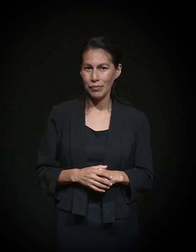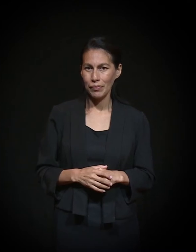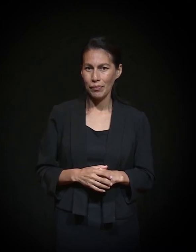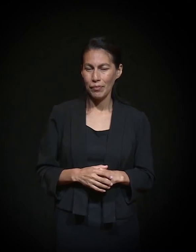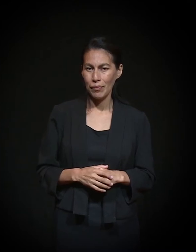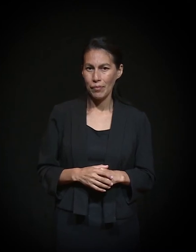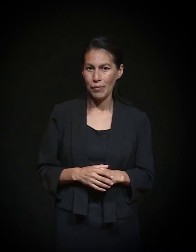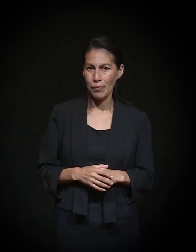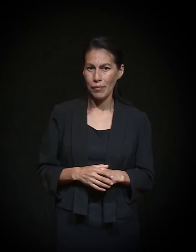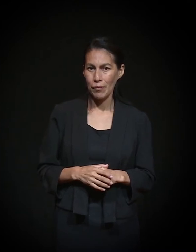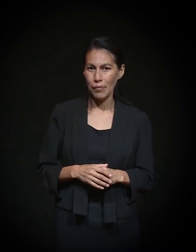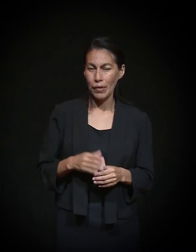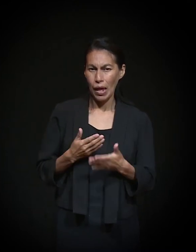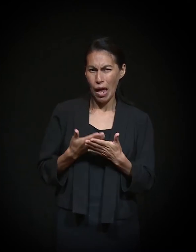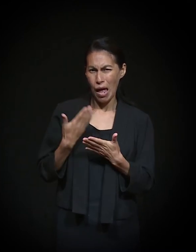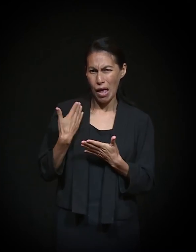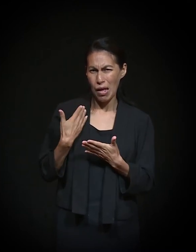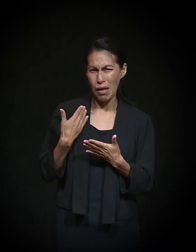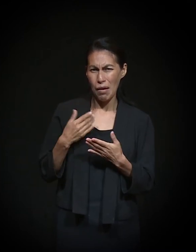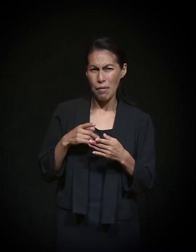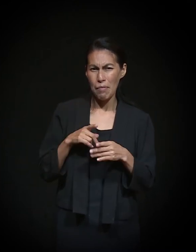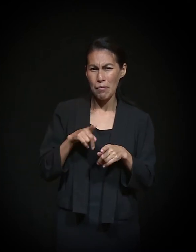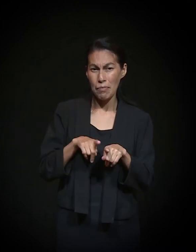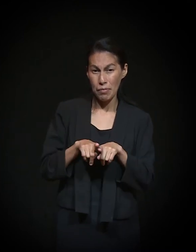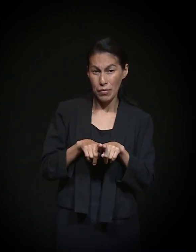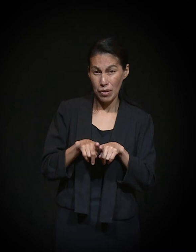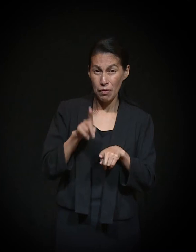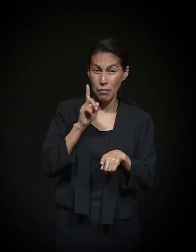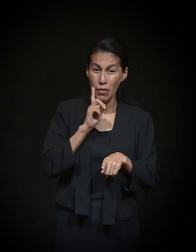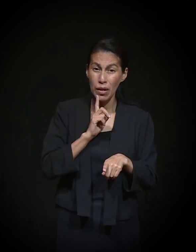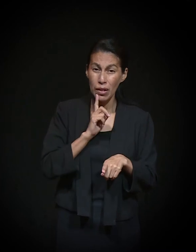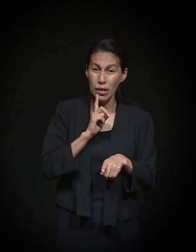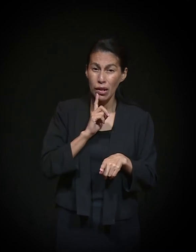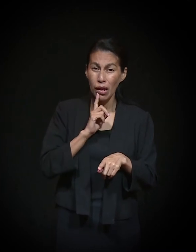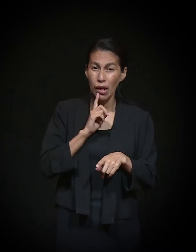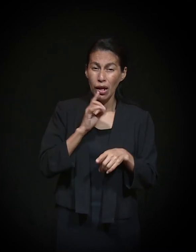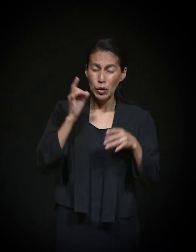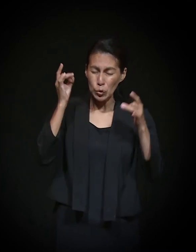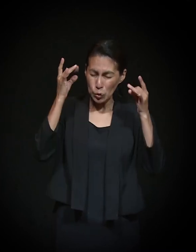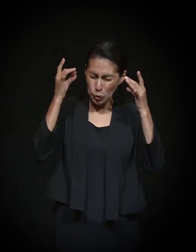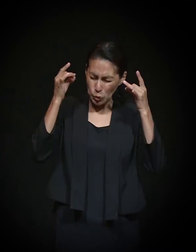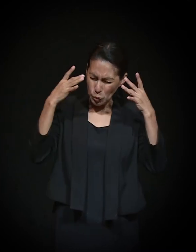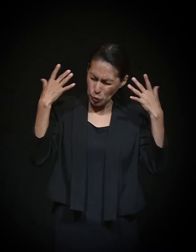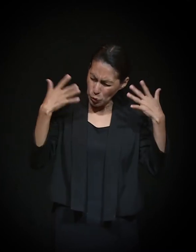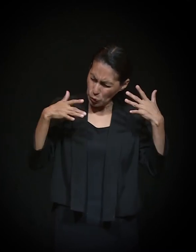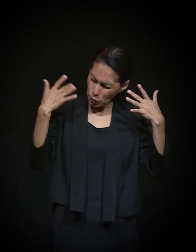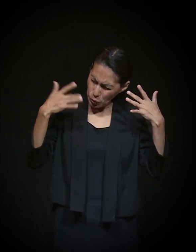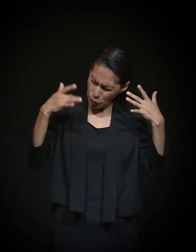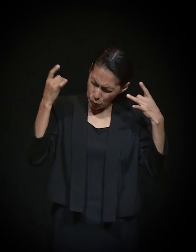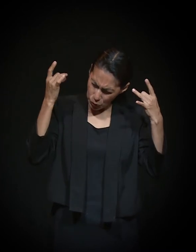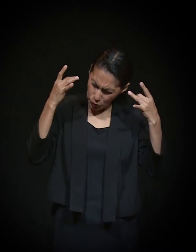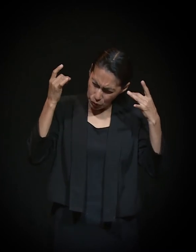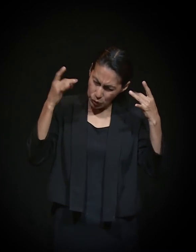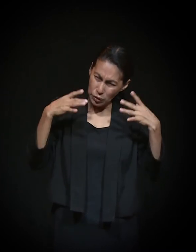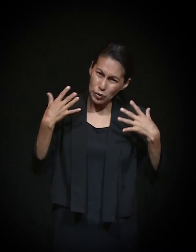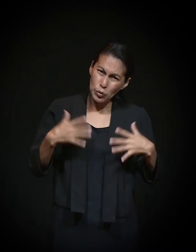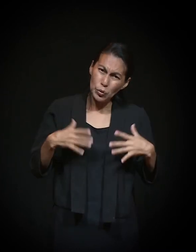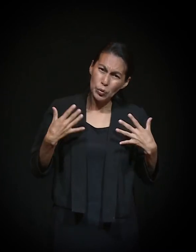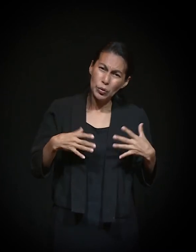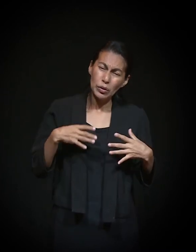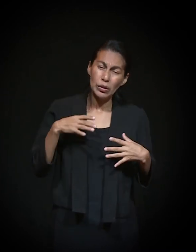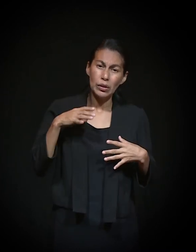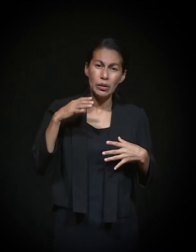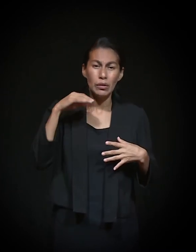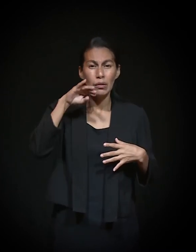empezado cuando primero empezó con dolor de cabeza y con los dientes. Y